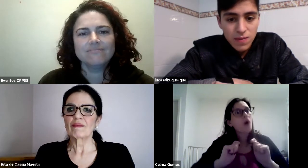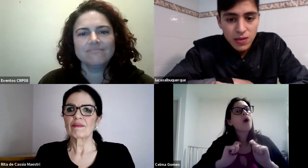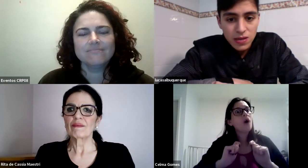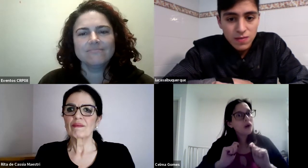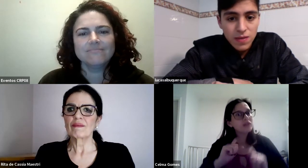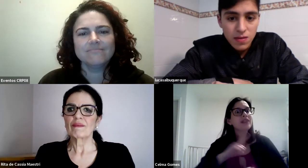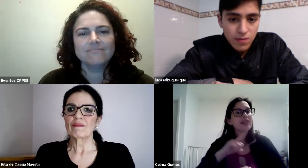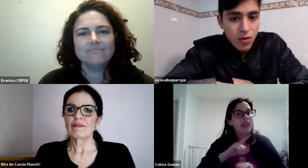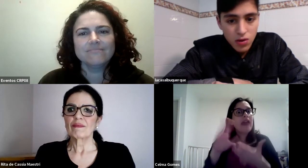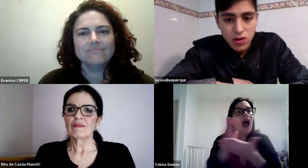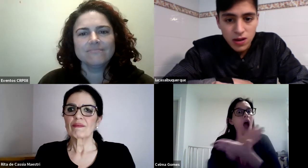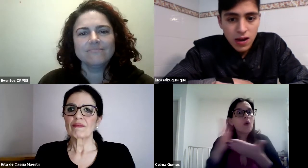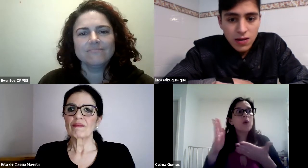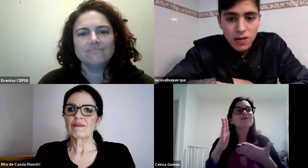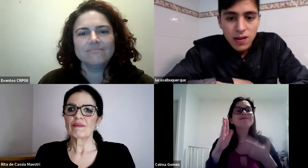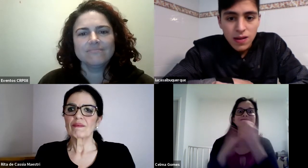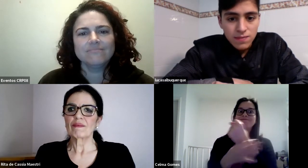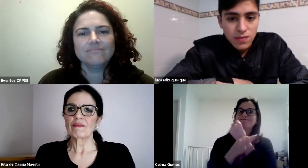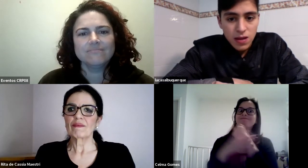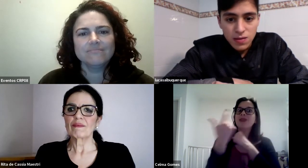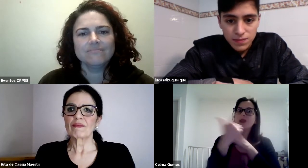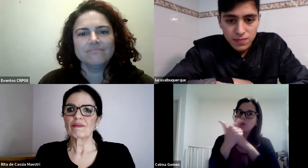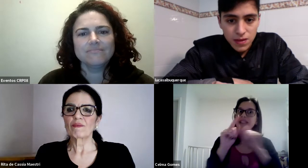fiquei pensando, pode, claro,